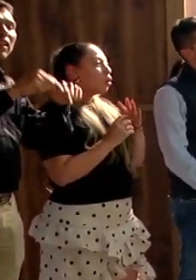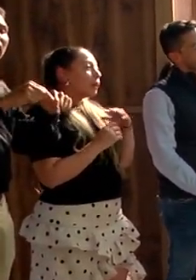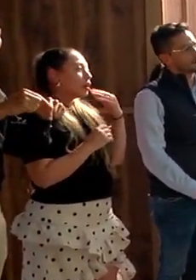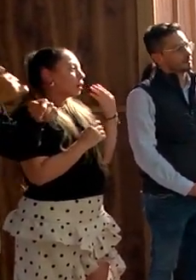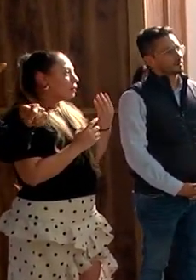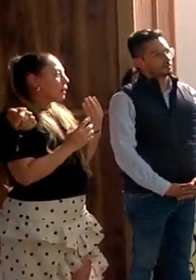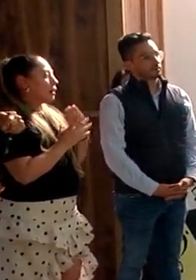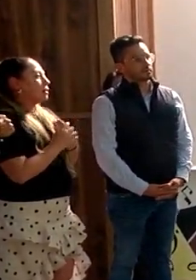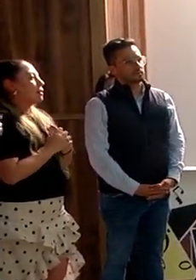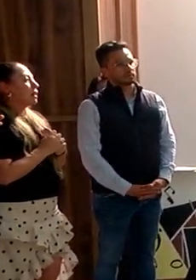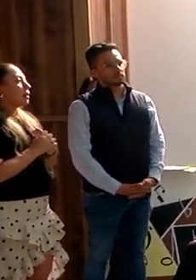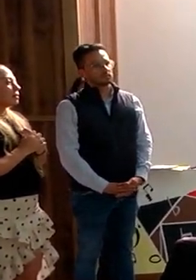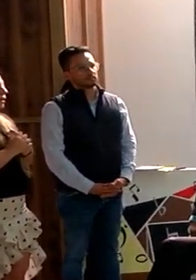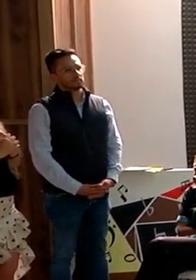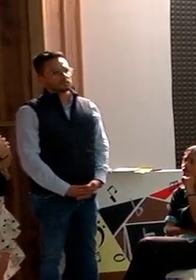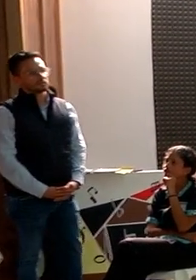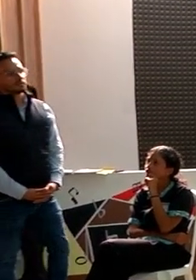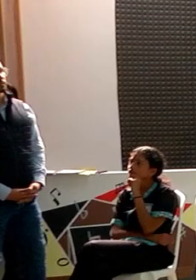clases,